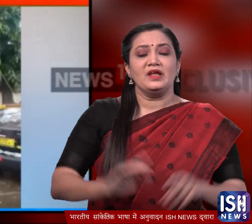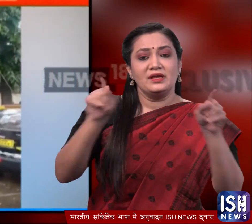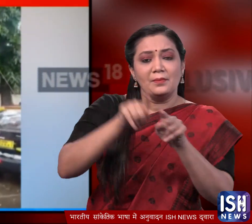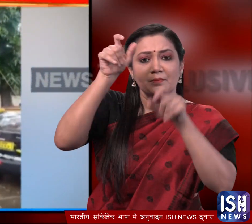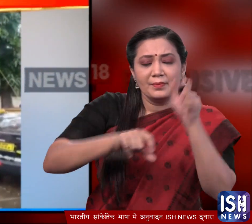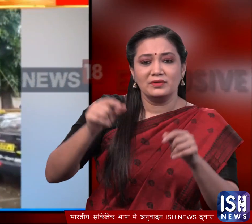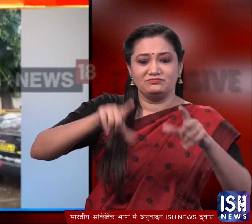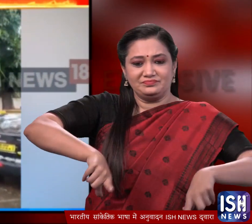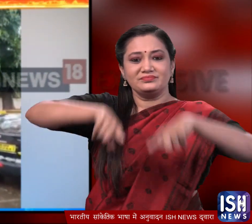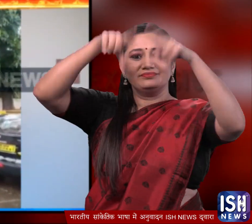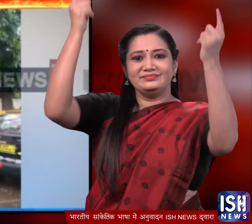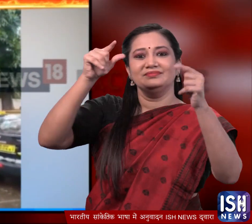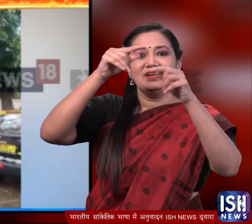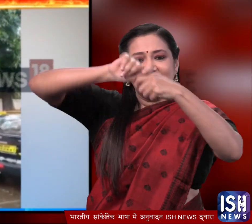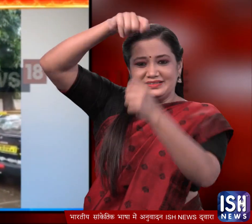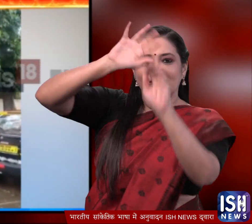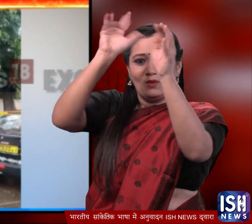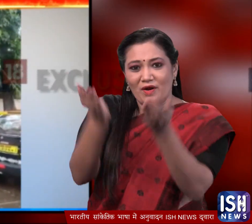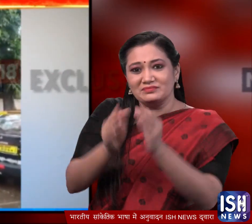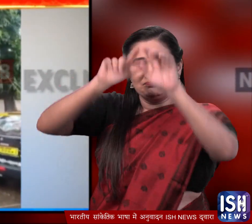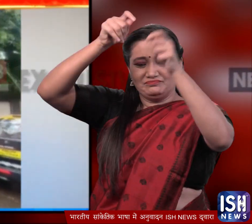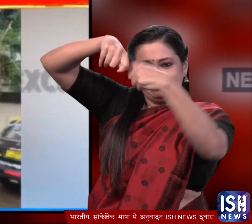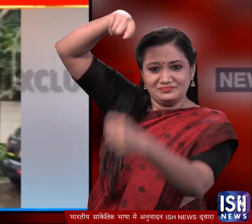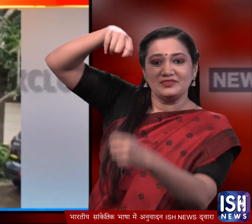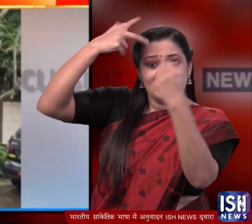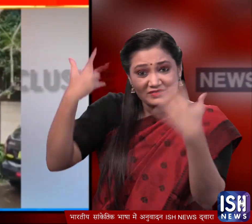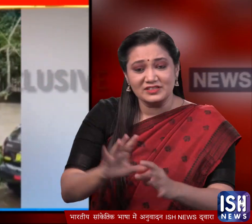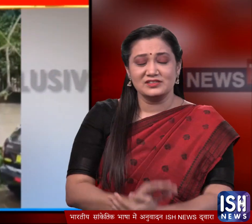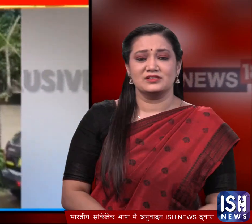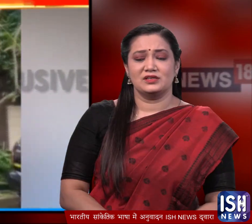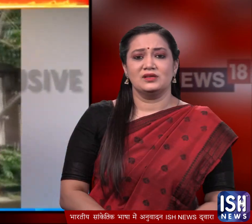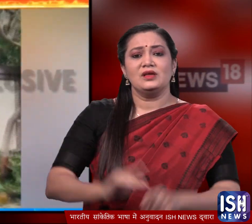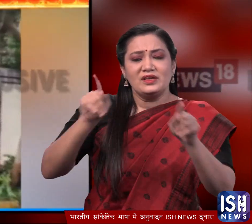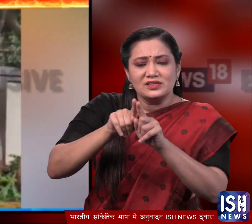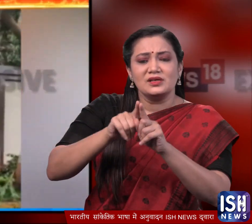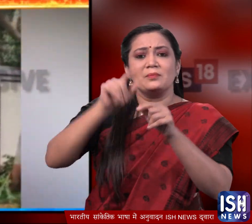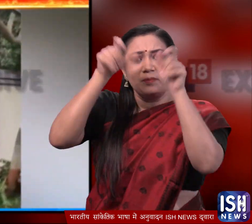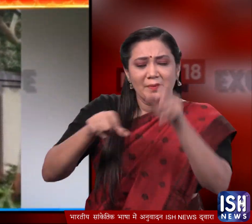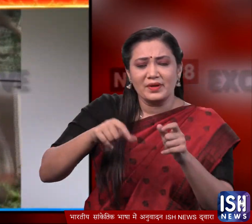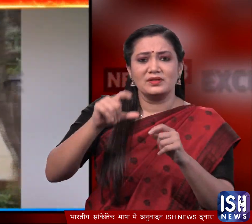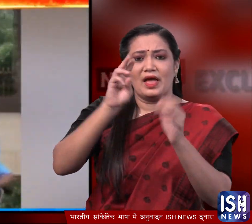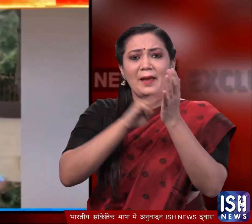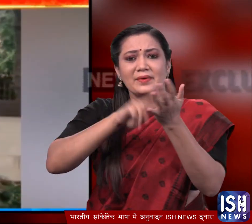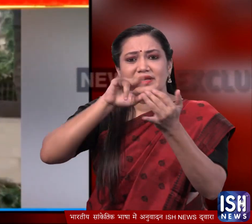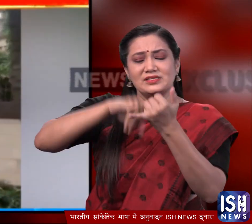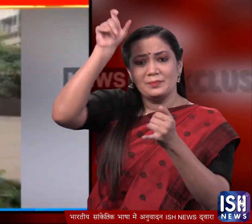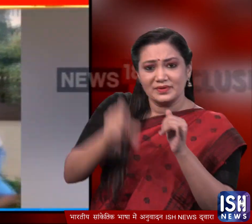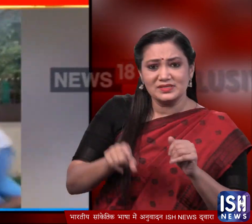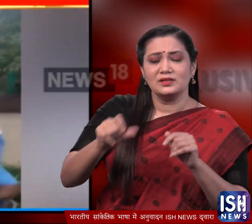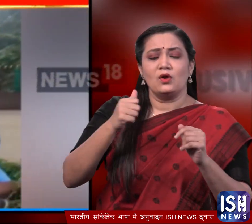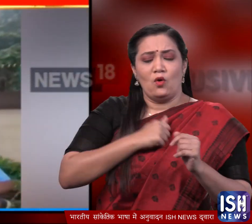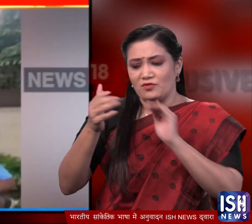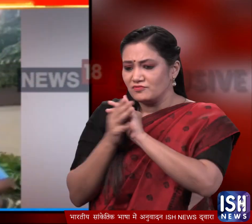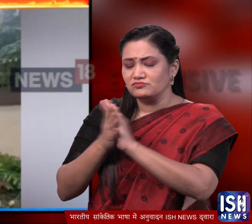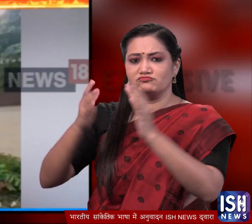इन लोगों ने एक पेड़ की डाल से दही हांडी लटकाकर उसे फोड़ा। वहां से सामने आई तस्वीर में दिखा कि इस काम को करने के लिए एक एमएनएस कार्यकर्ता ने